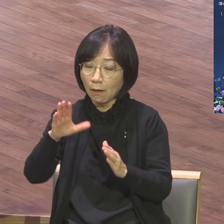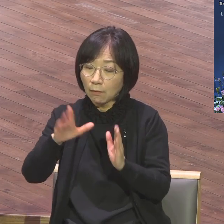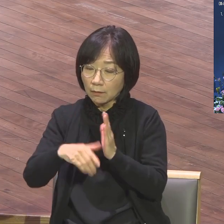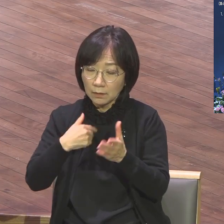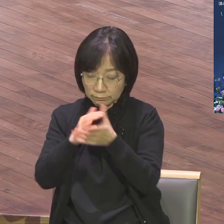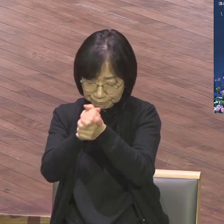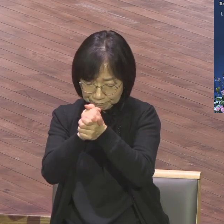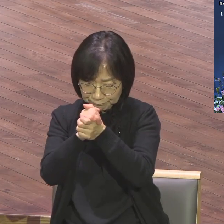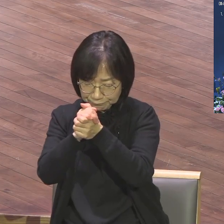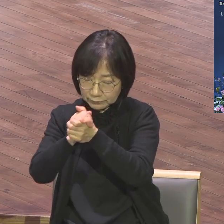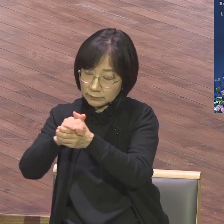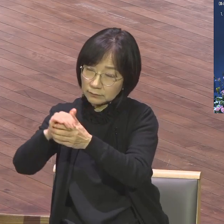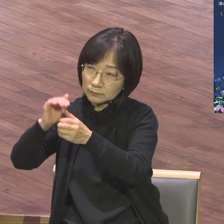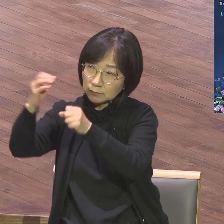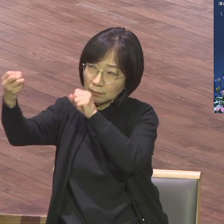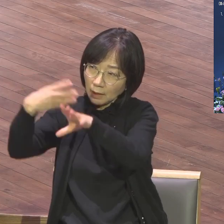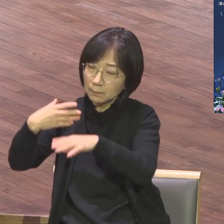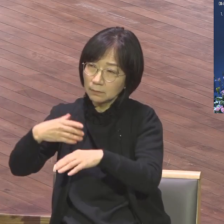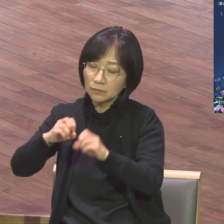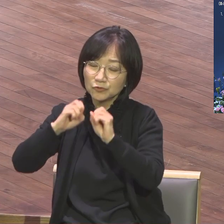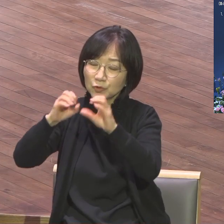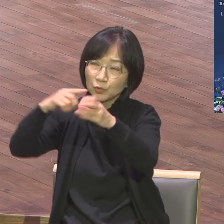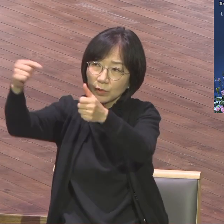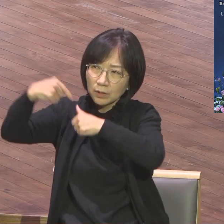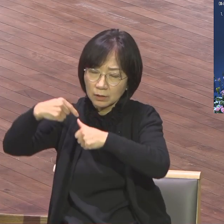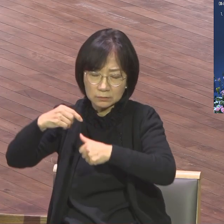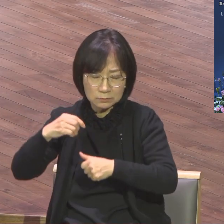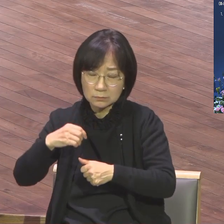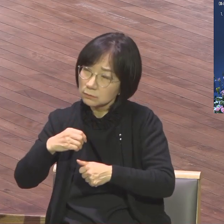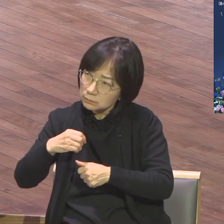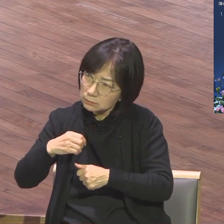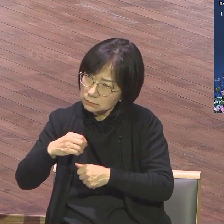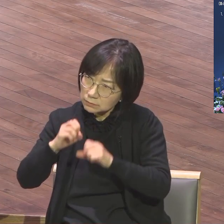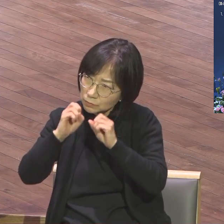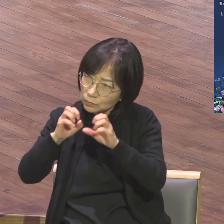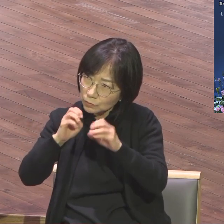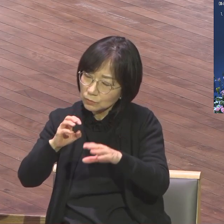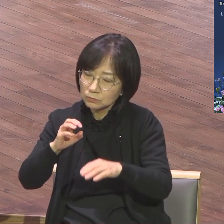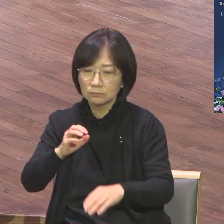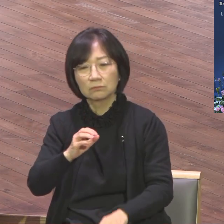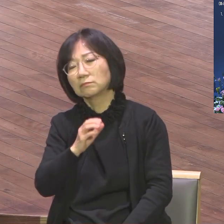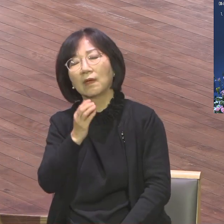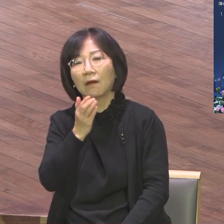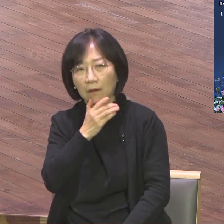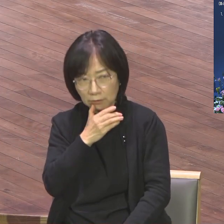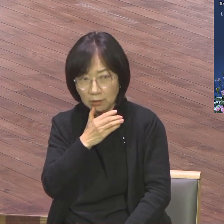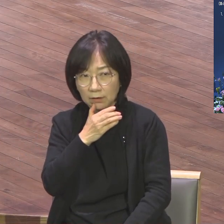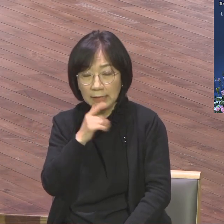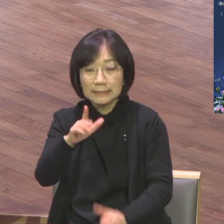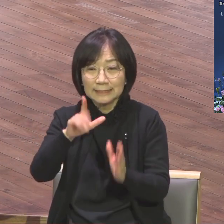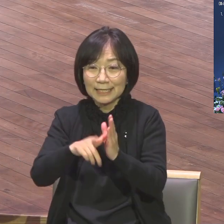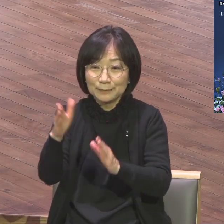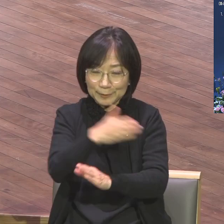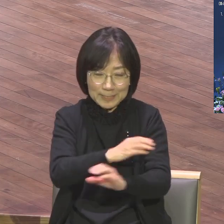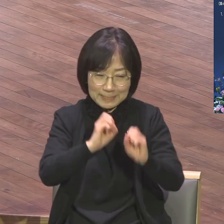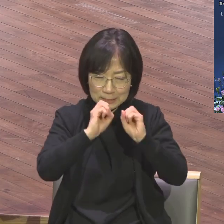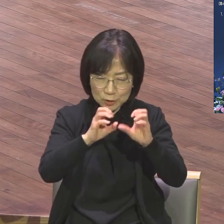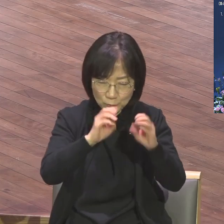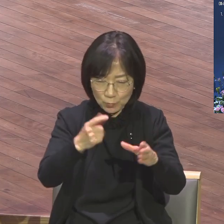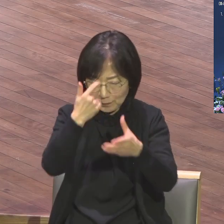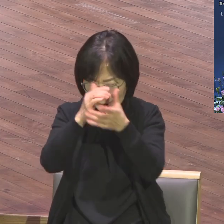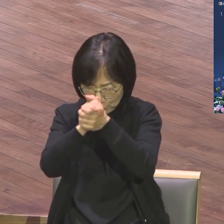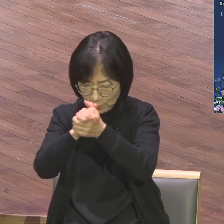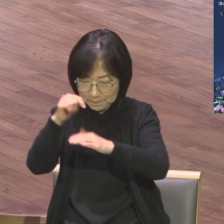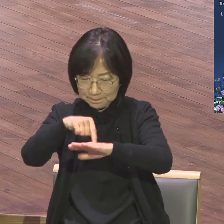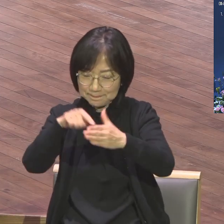그것이 예수님께서 제게 주신 해답이에요. 그때부터 저는 기도와 전도에 그야말로 생을 걸어버렸어요.